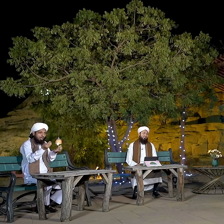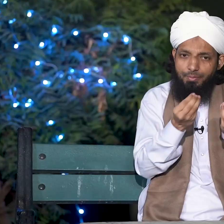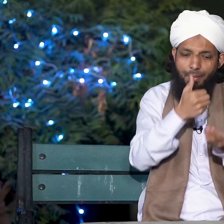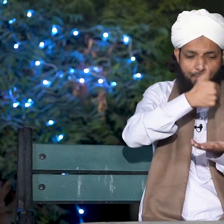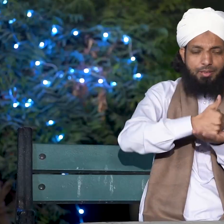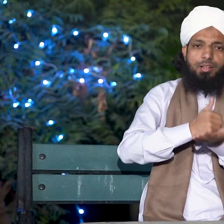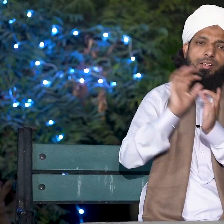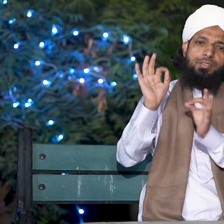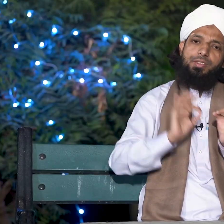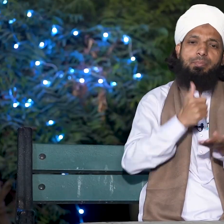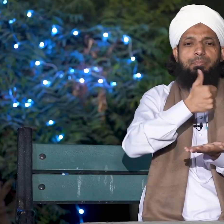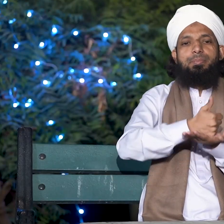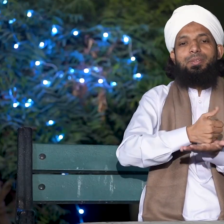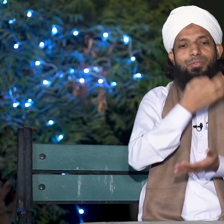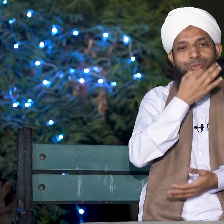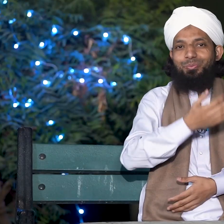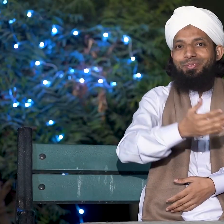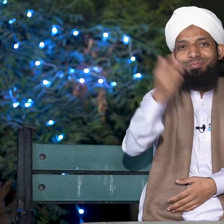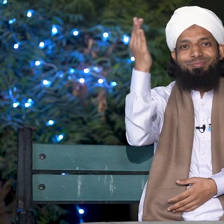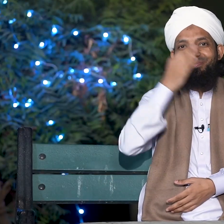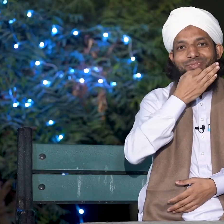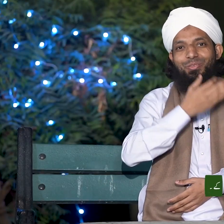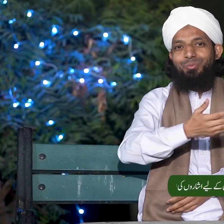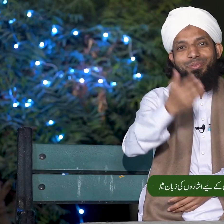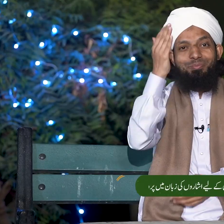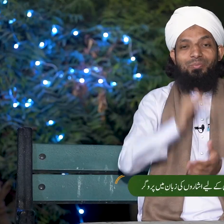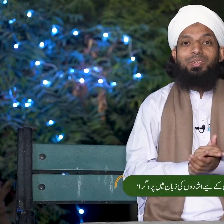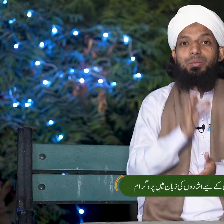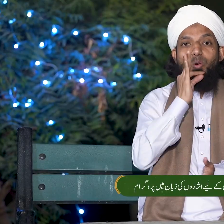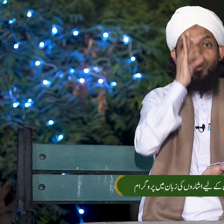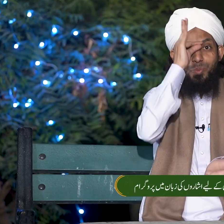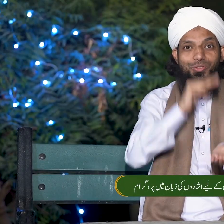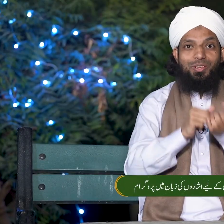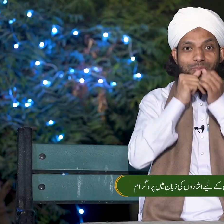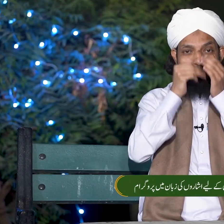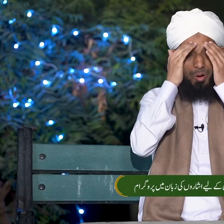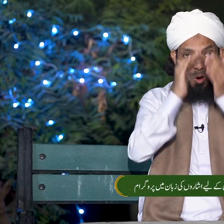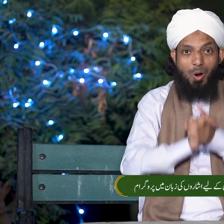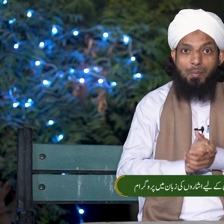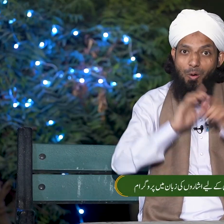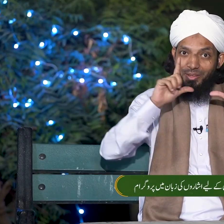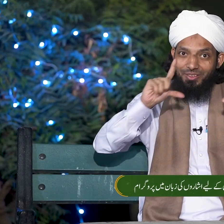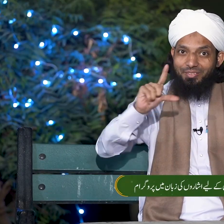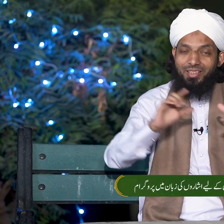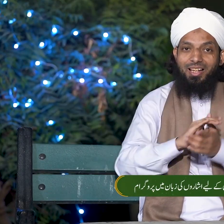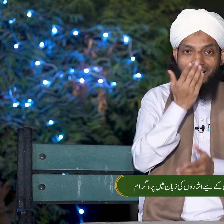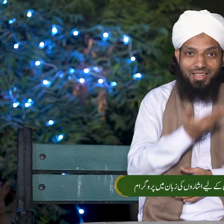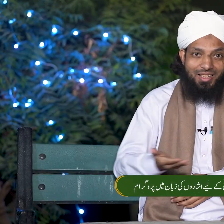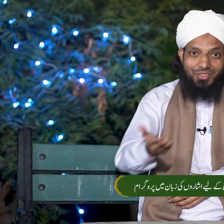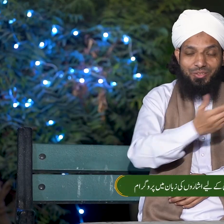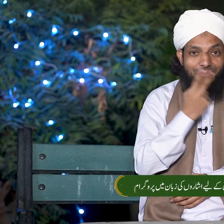کرتا ہے۔ سبحان اللہ، سبحان اللہ۔ نبی کریم علیہ السلام سے محبت کرنے والے عاشقان رسول توجہ